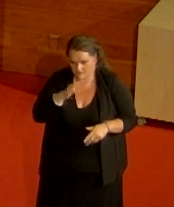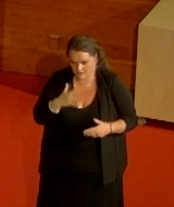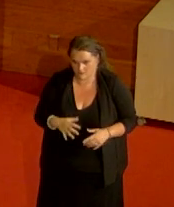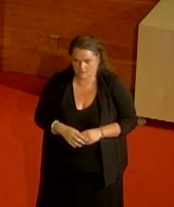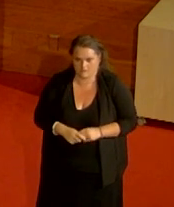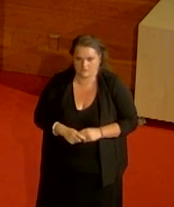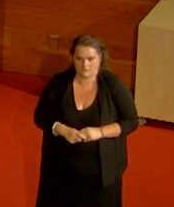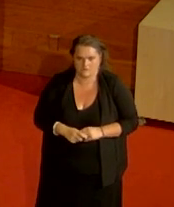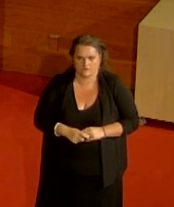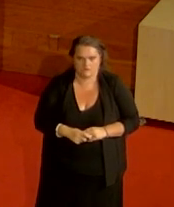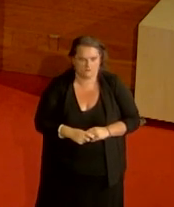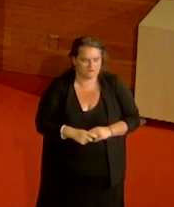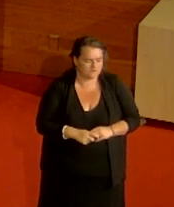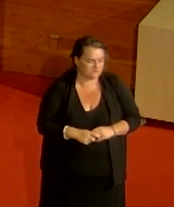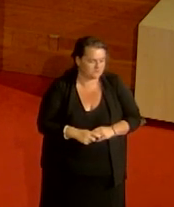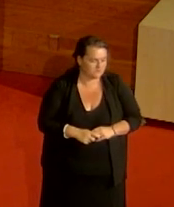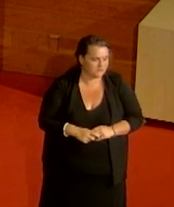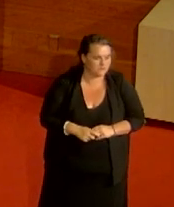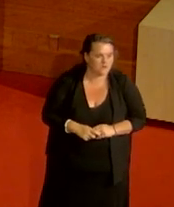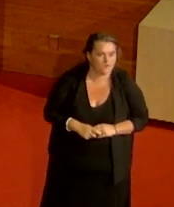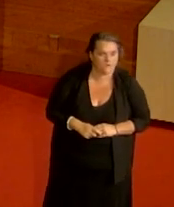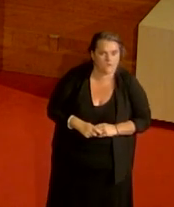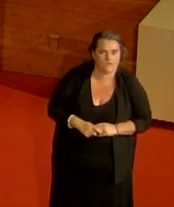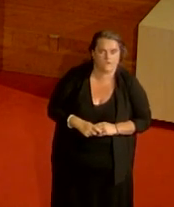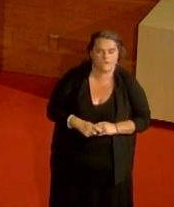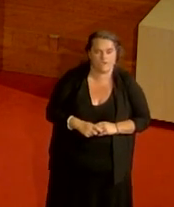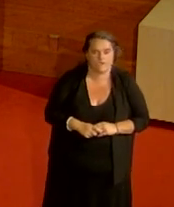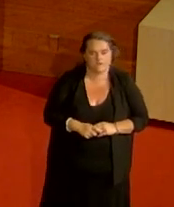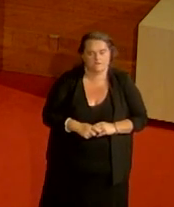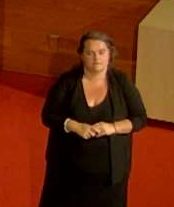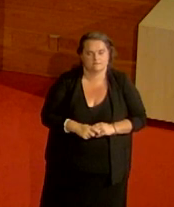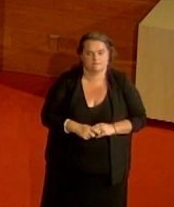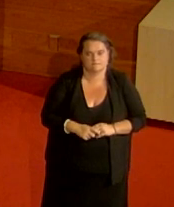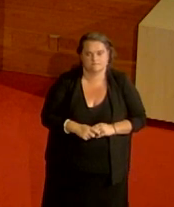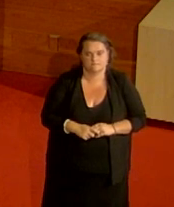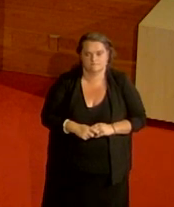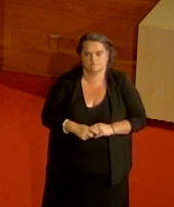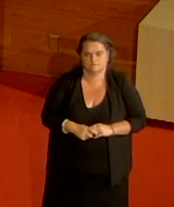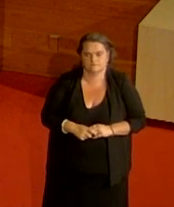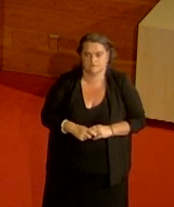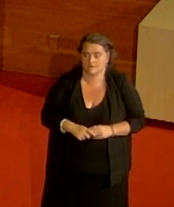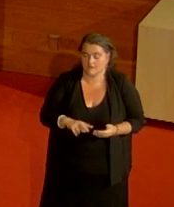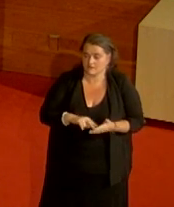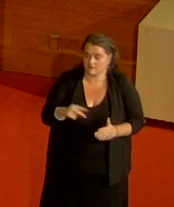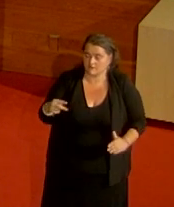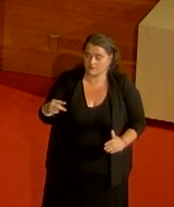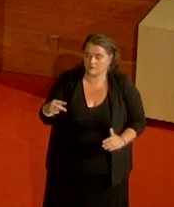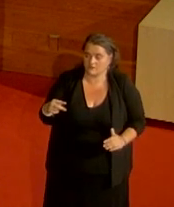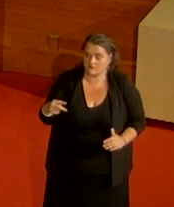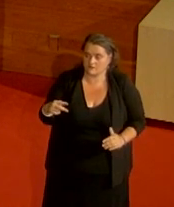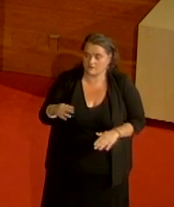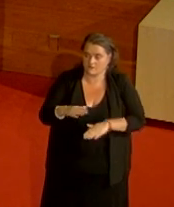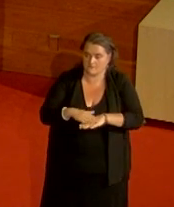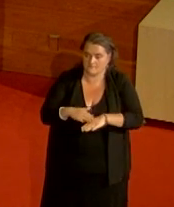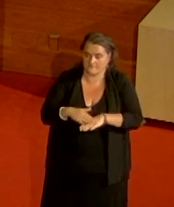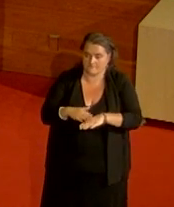e eh en las la utilización de la tecnología para para el